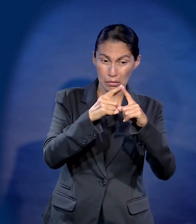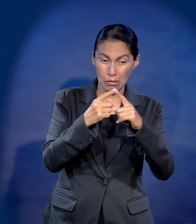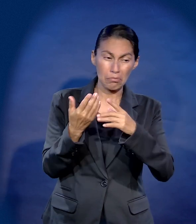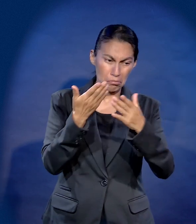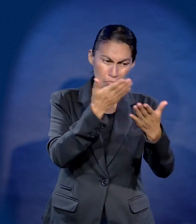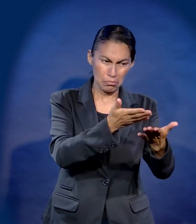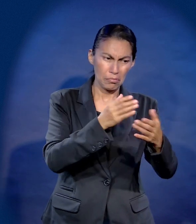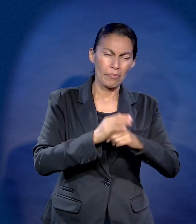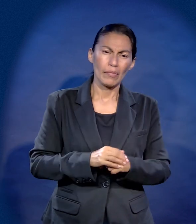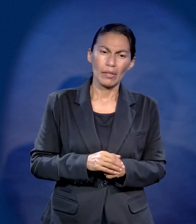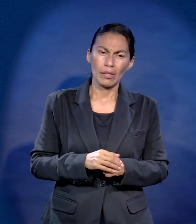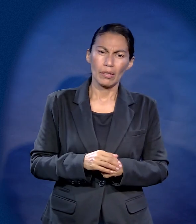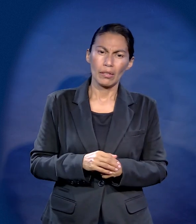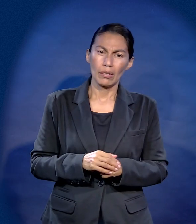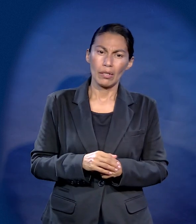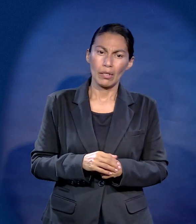iglesia.